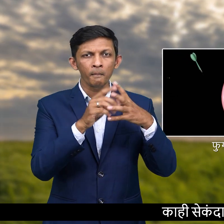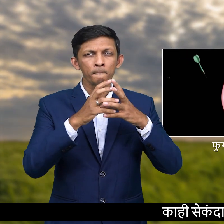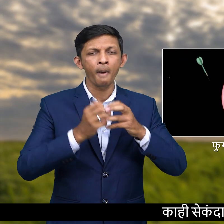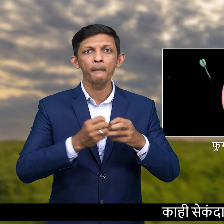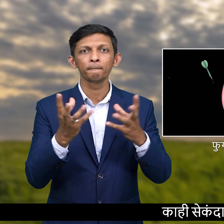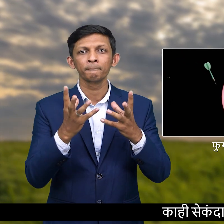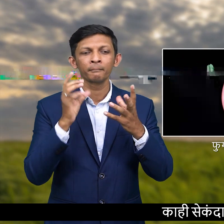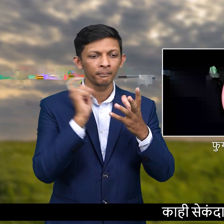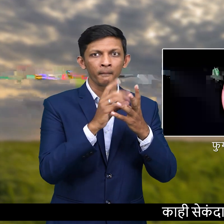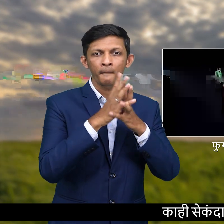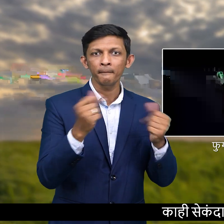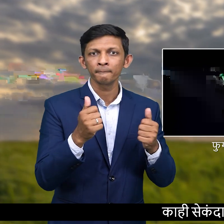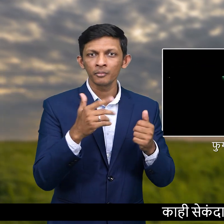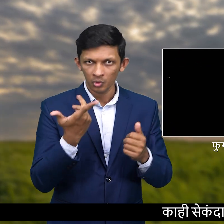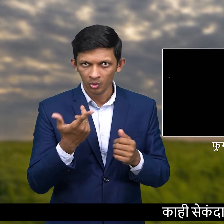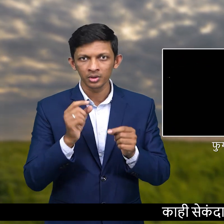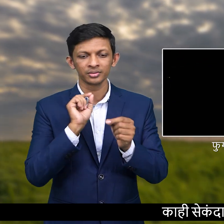जलद होतात.